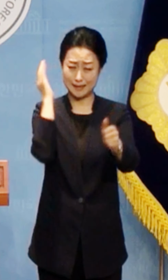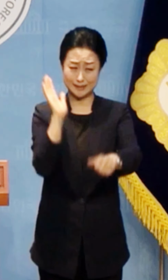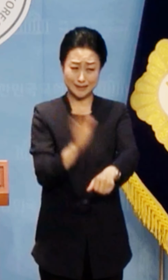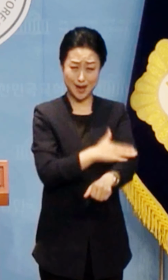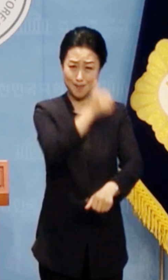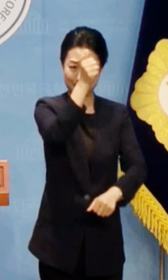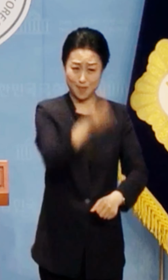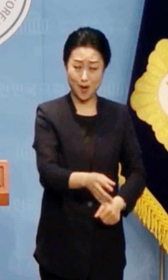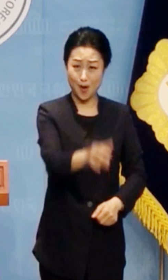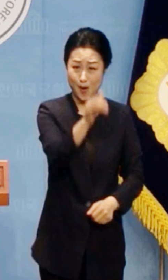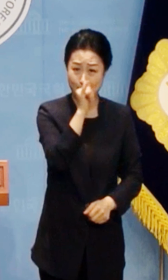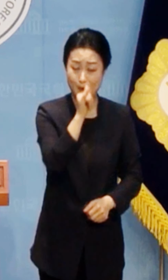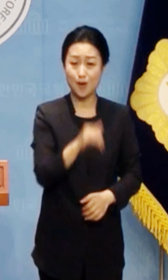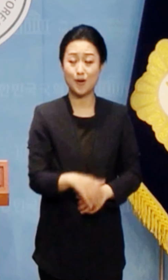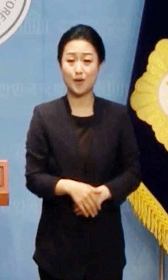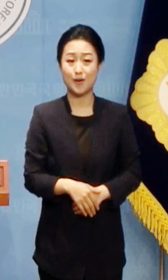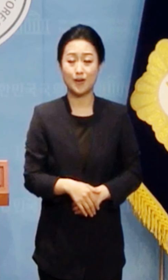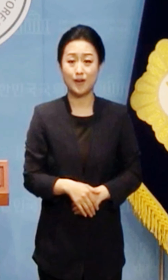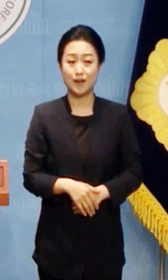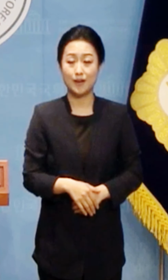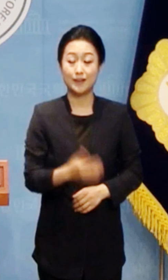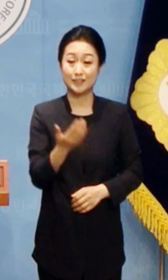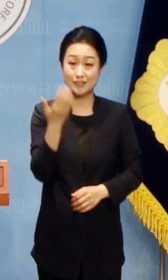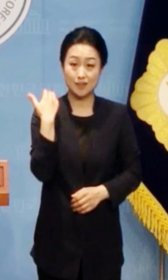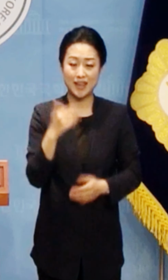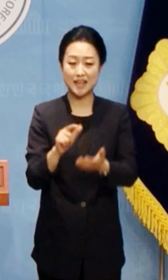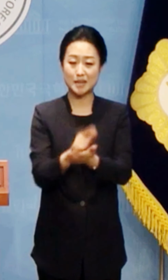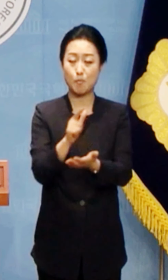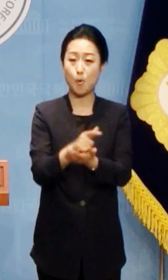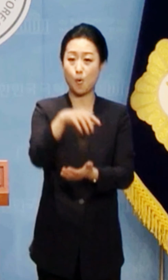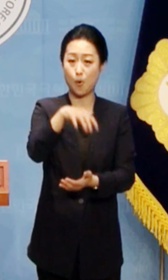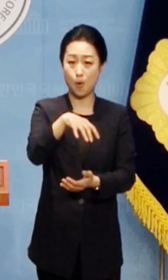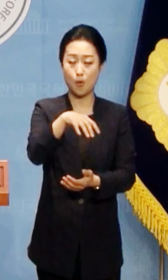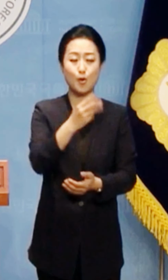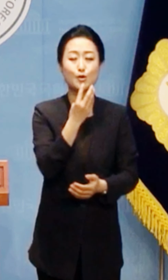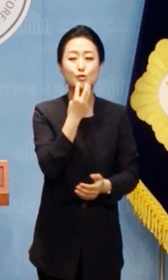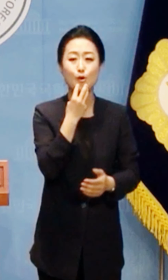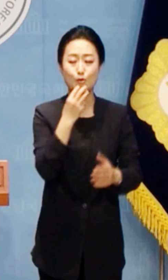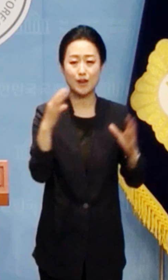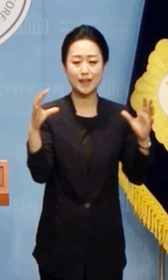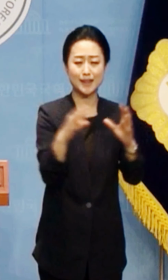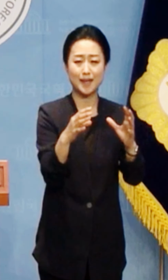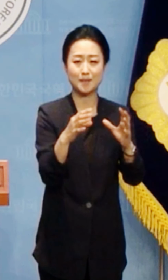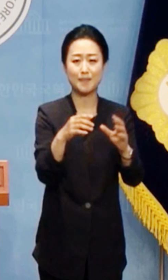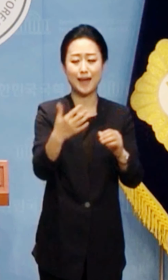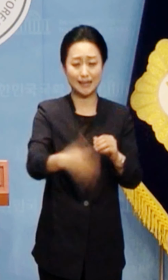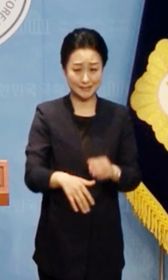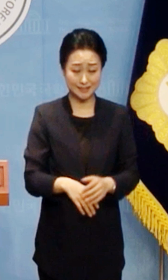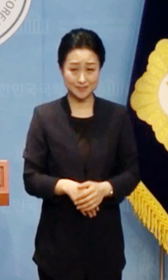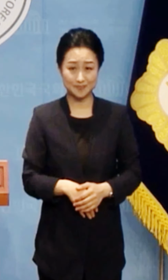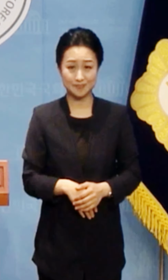있습니다 목련이 한참 전에 졌는데도 김포는 아직도 서울이 아니지